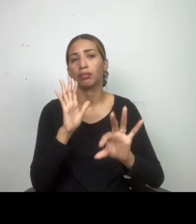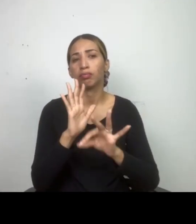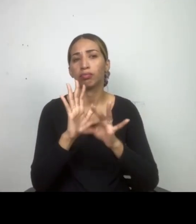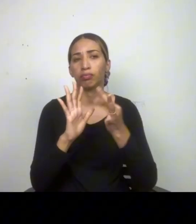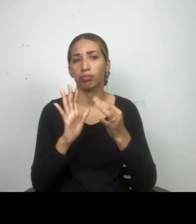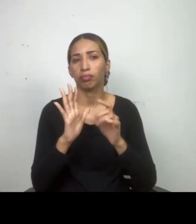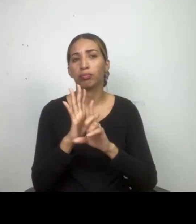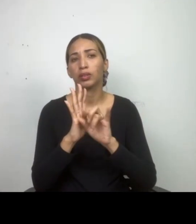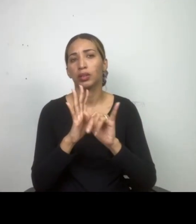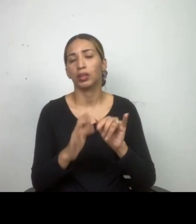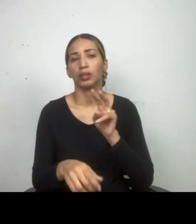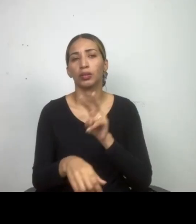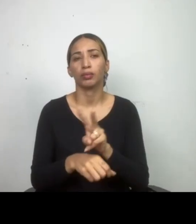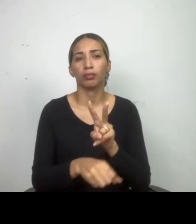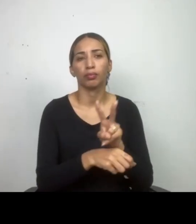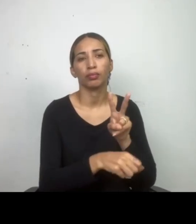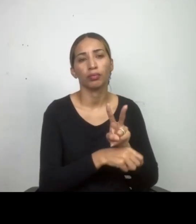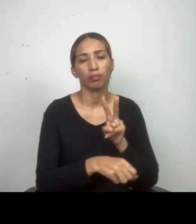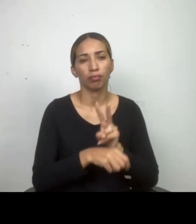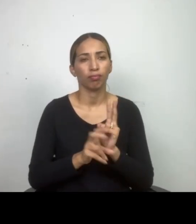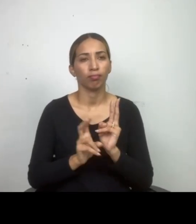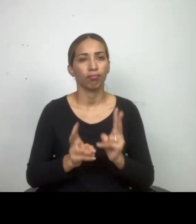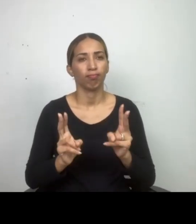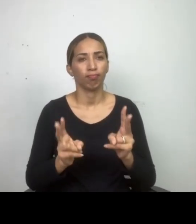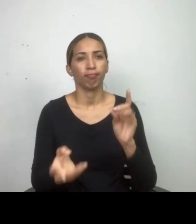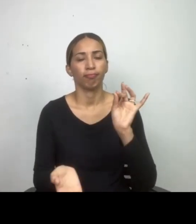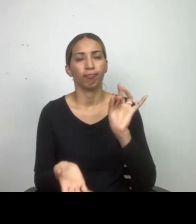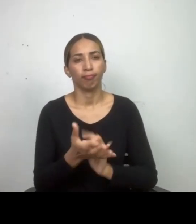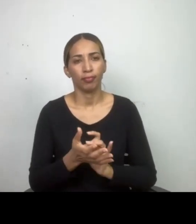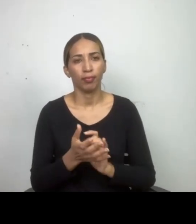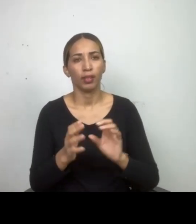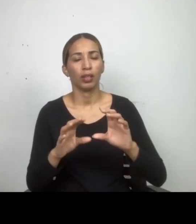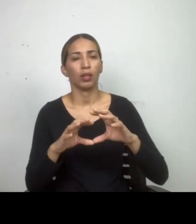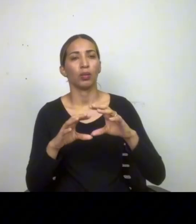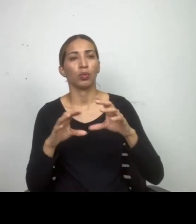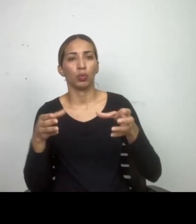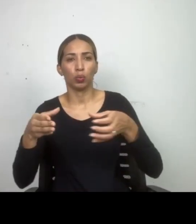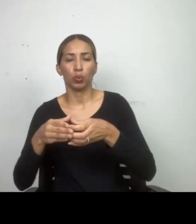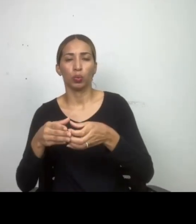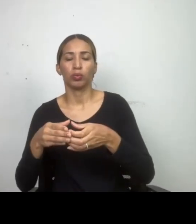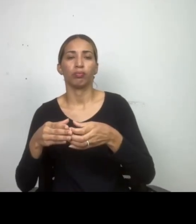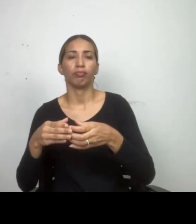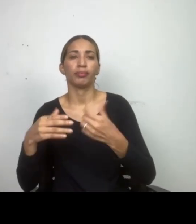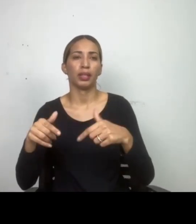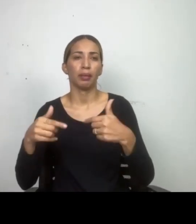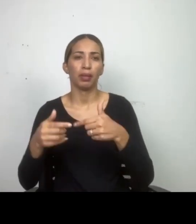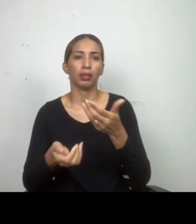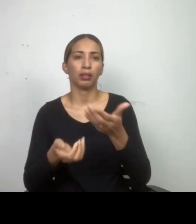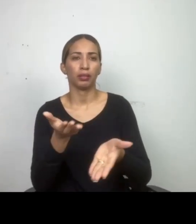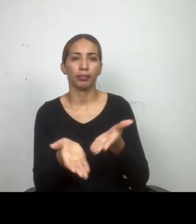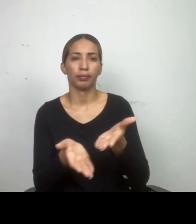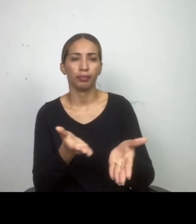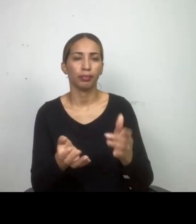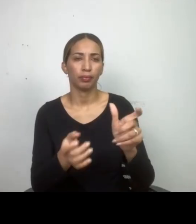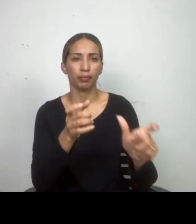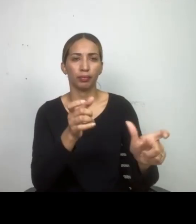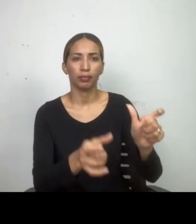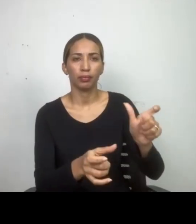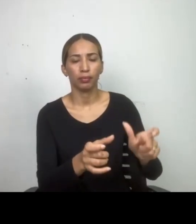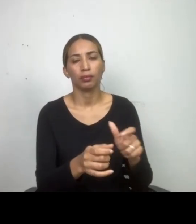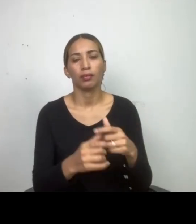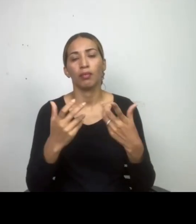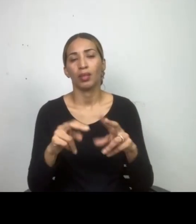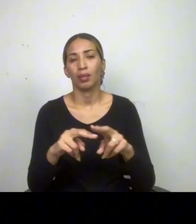fiscalização, uma fiscalização efetiva, né, das comunidades terapêuticas. E isso tem levantado, né, assim, diversas preocupações,